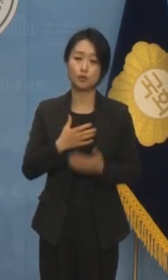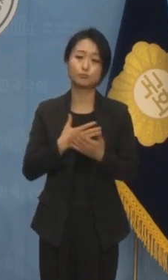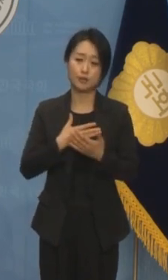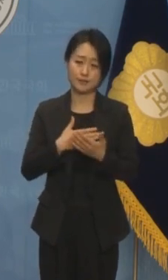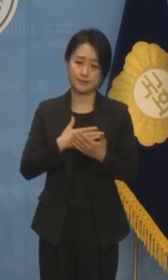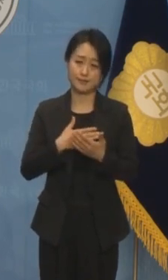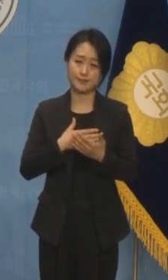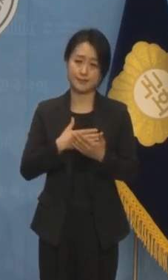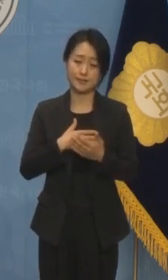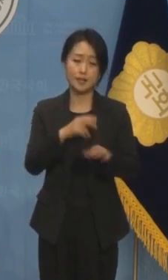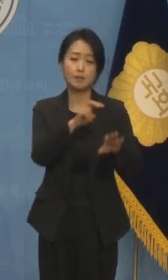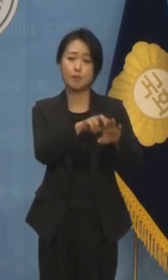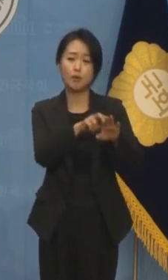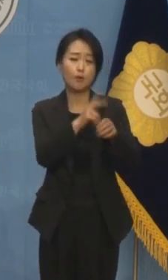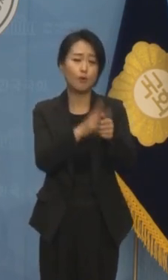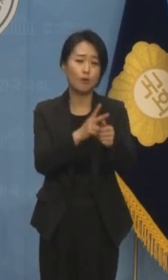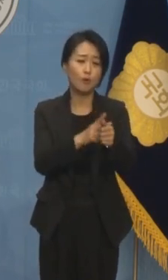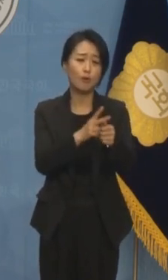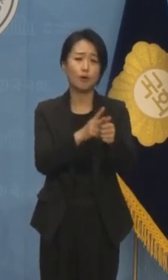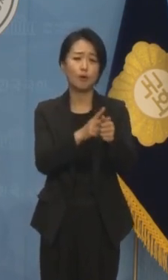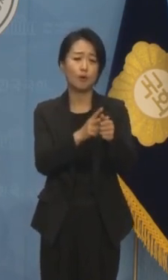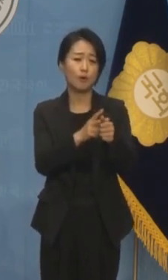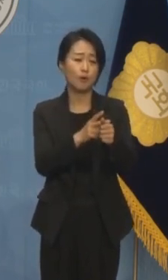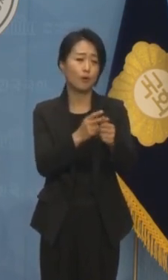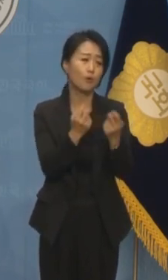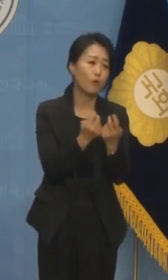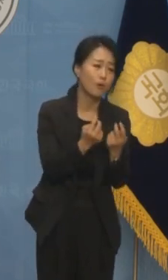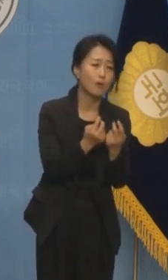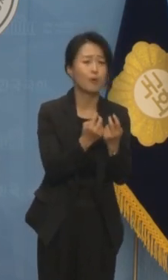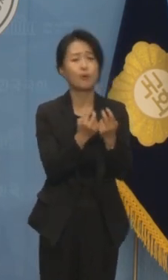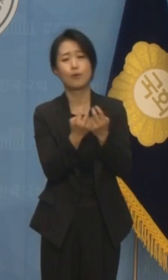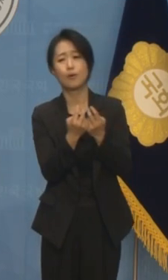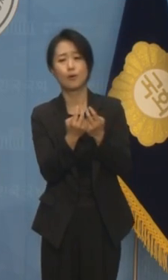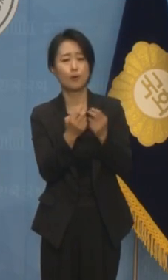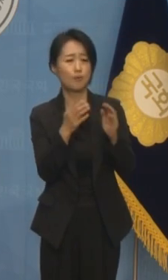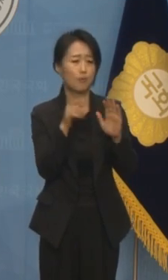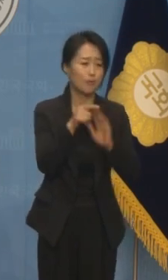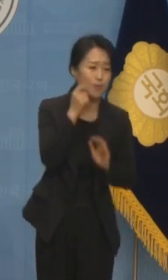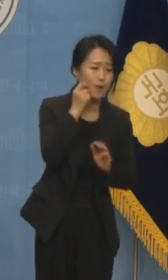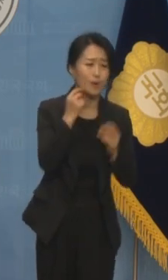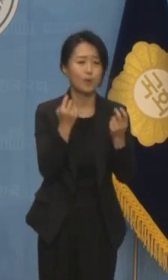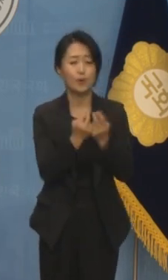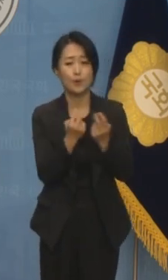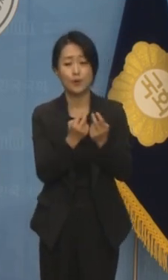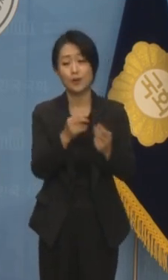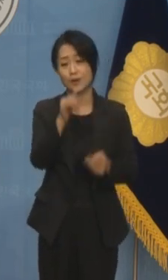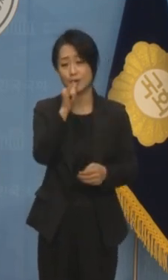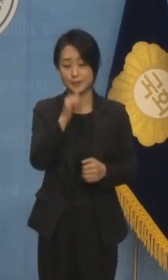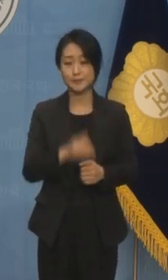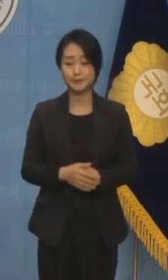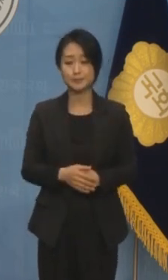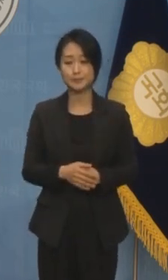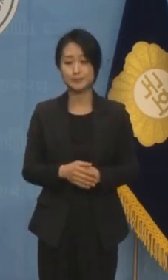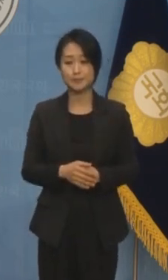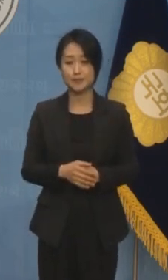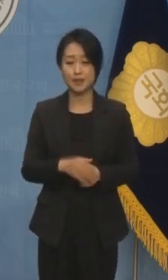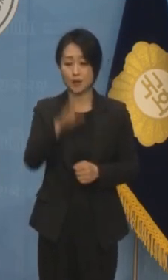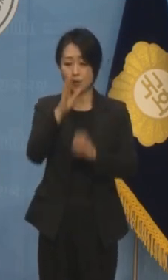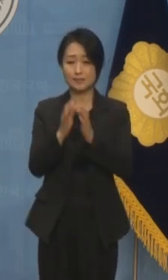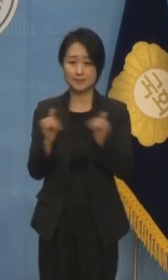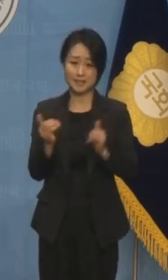속에 의료진의 집단 휴진을 지켜보고 있습니다. 환자들을 위한